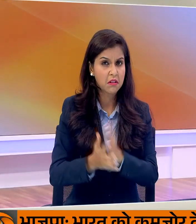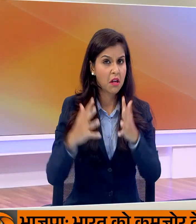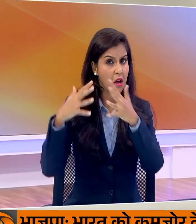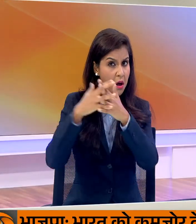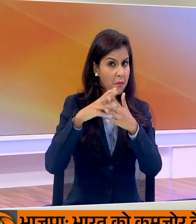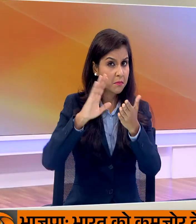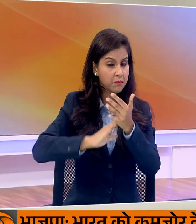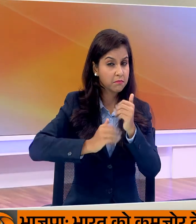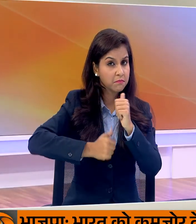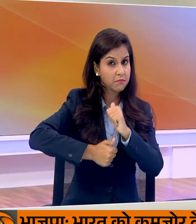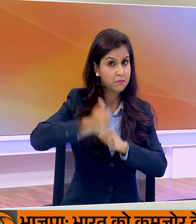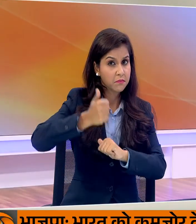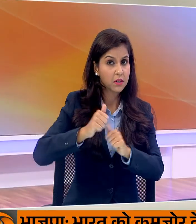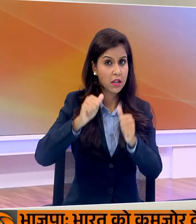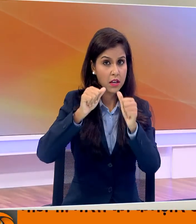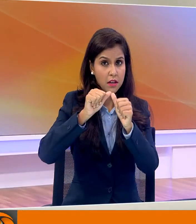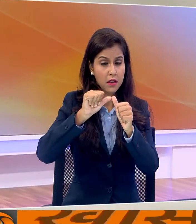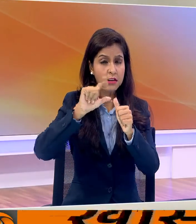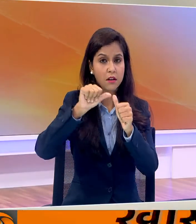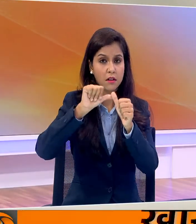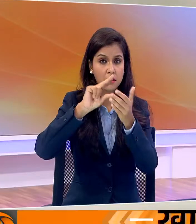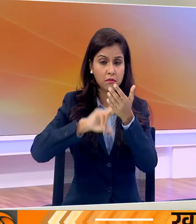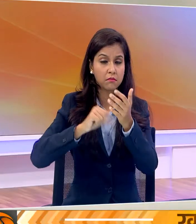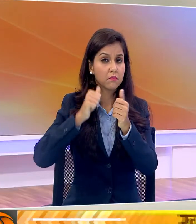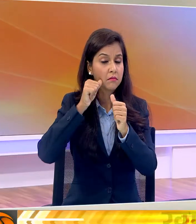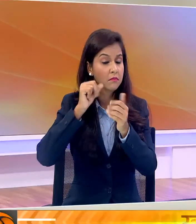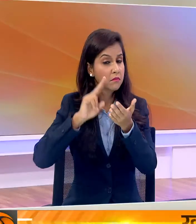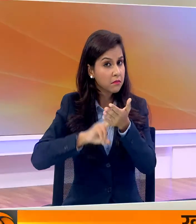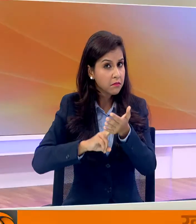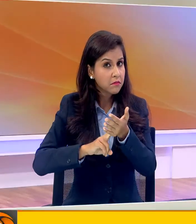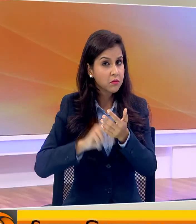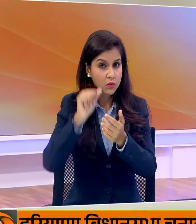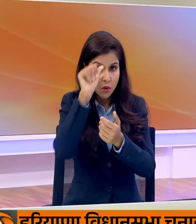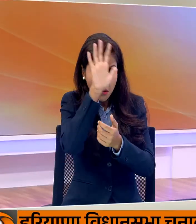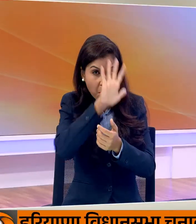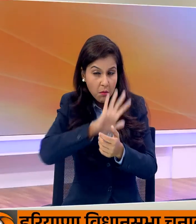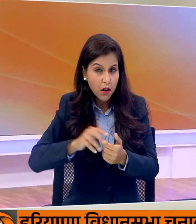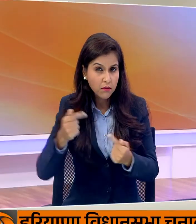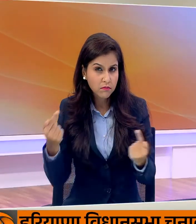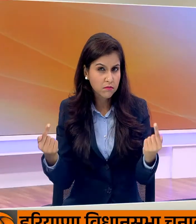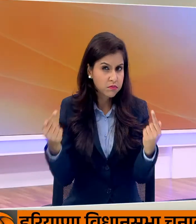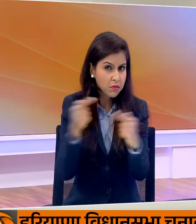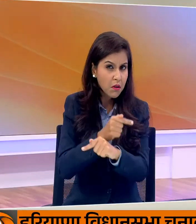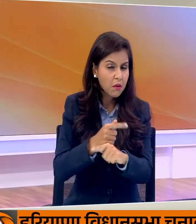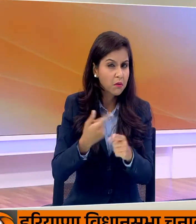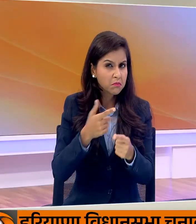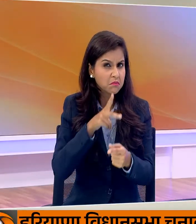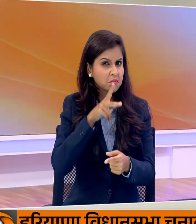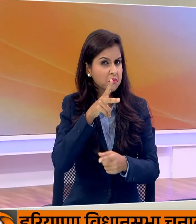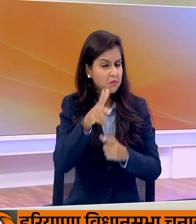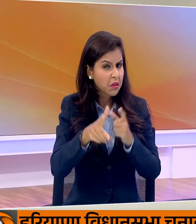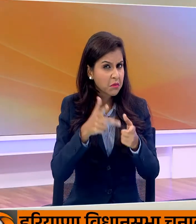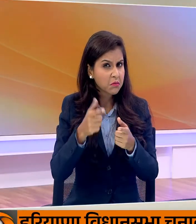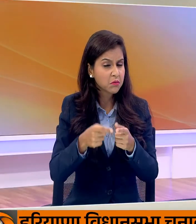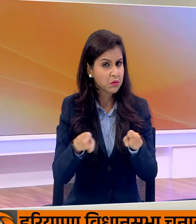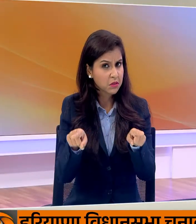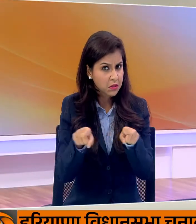सांसद इल्हान उमर जो भारत विरोधी वक्तव्यों और स्टैंड के